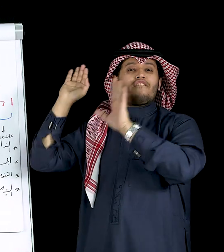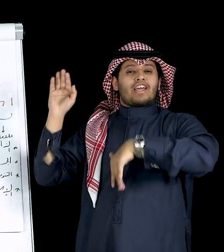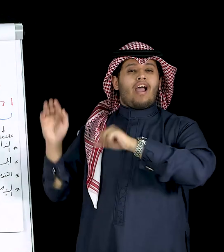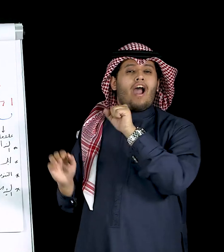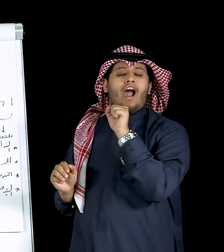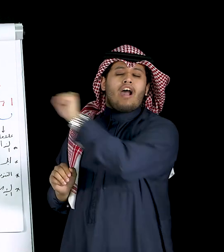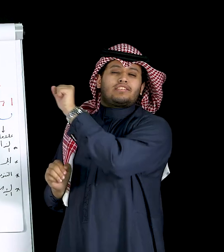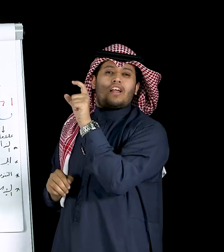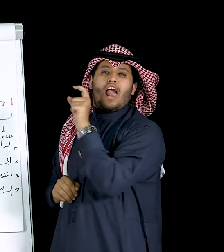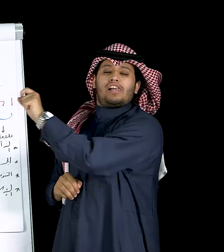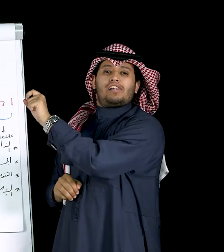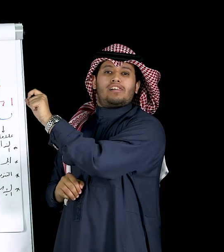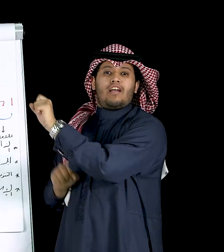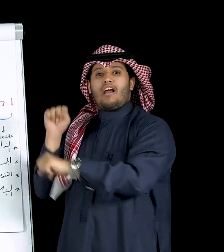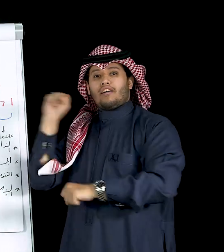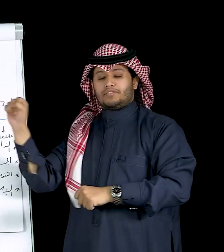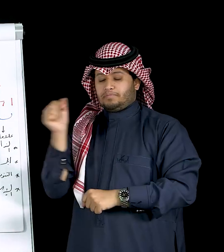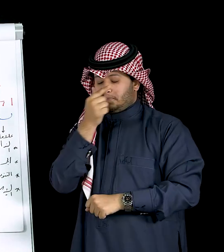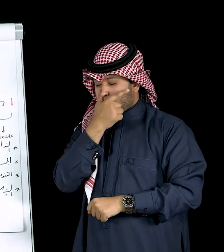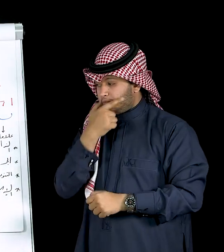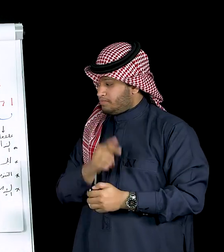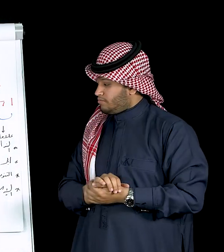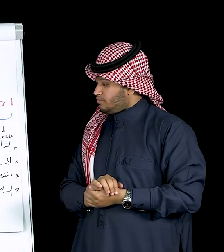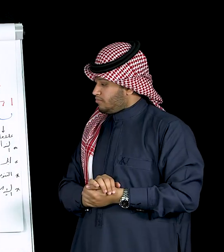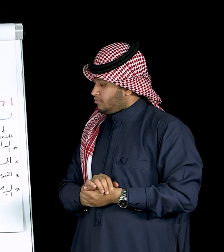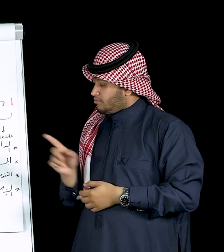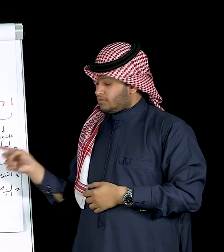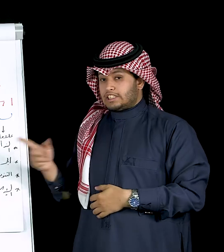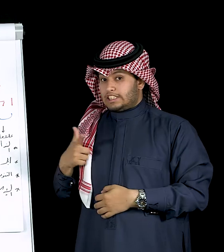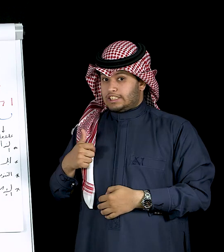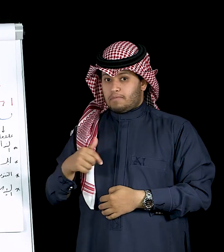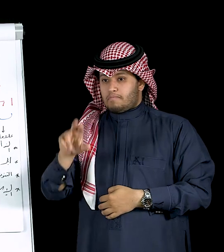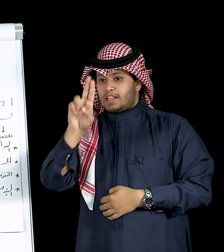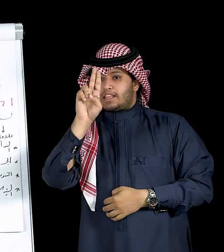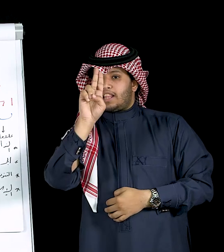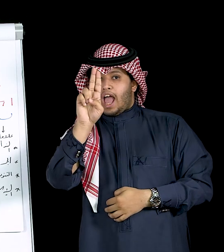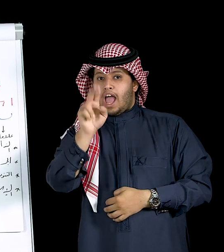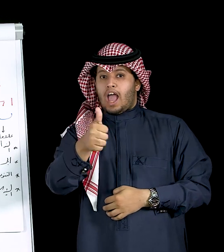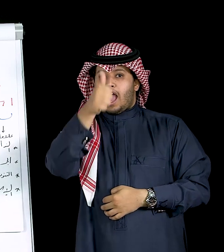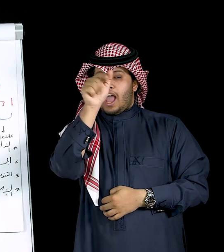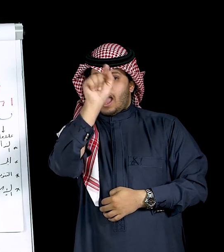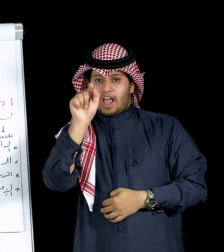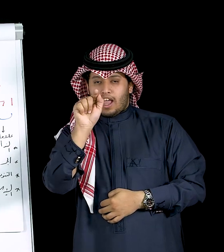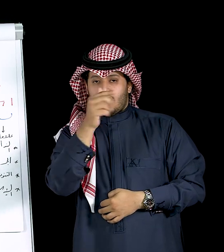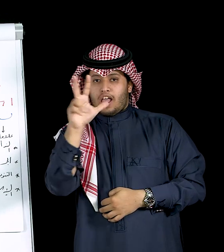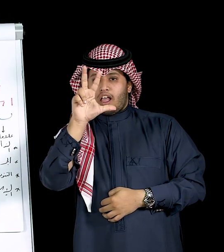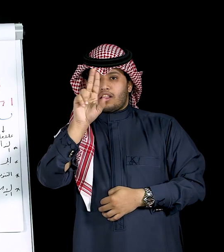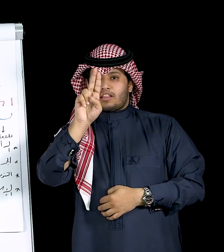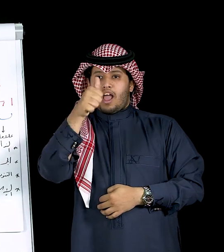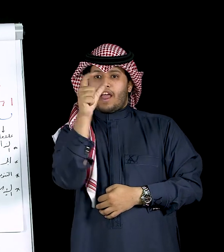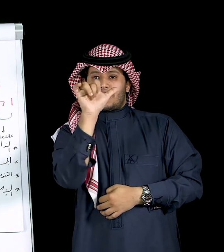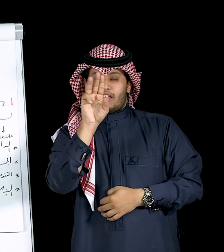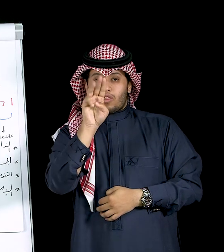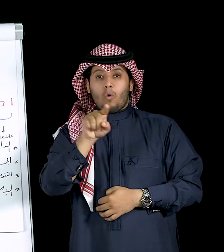به عن أقسامه الخاصة، تاء التأنيث وتاء الفاعل،